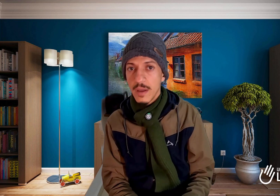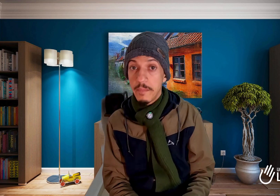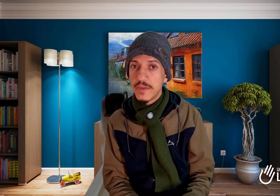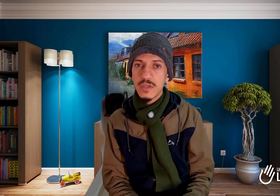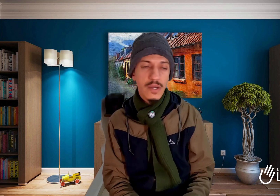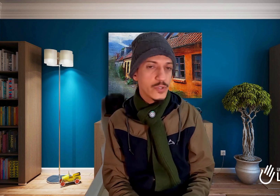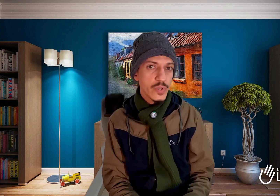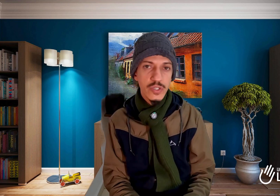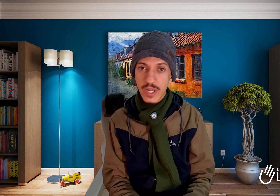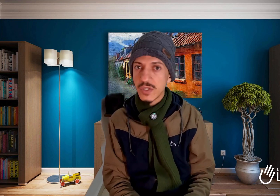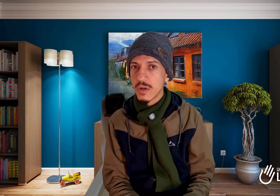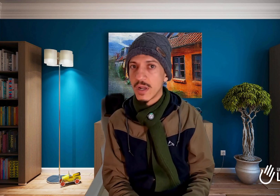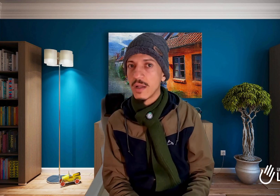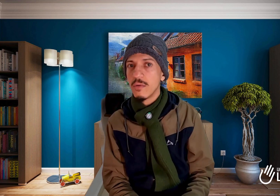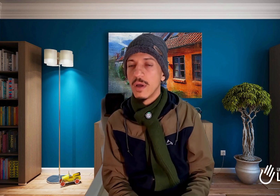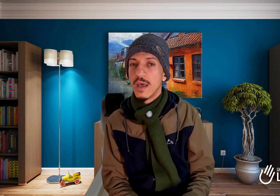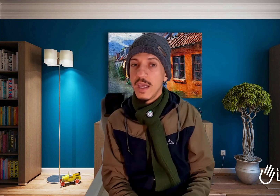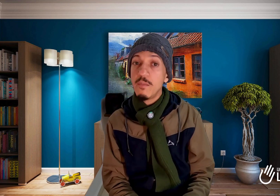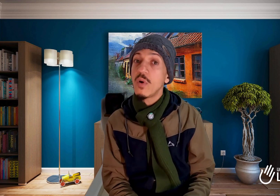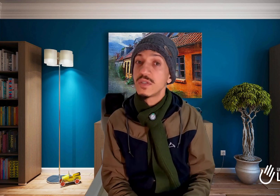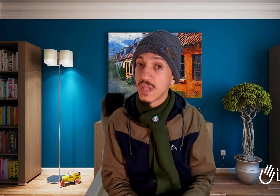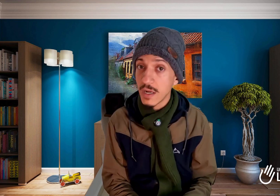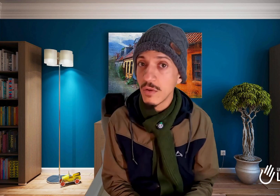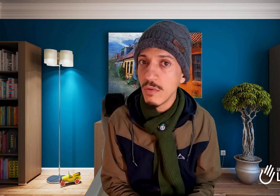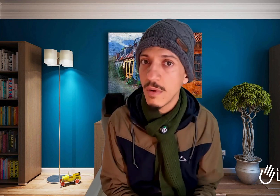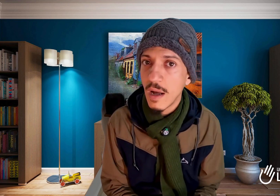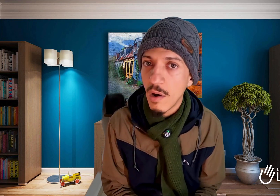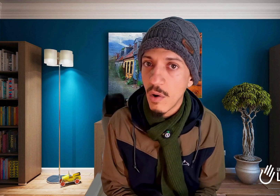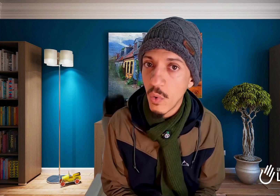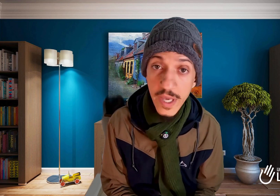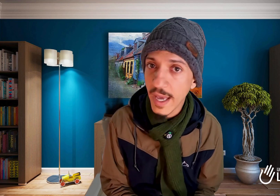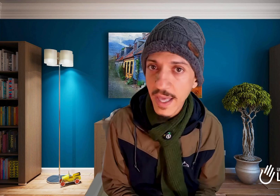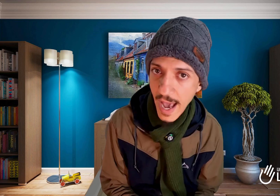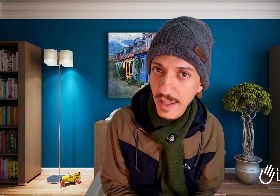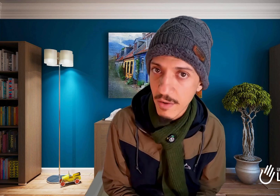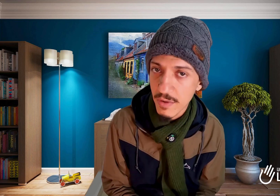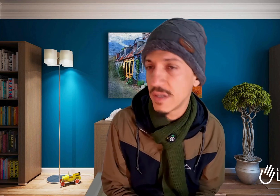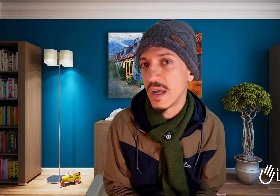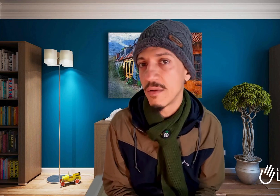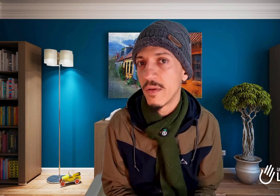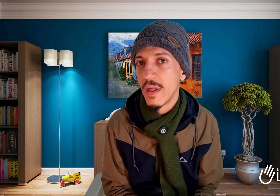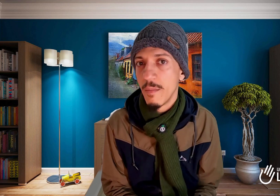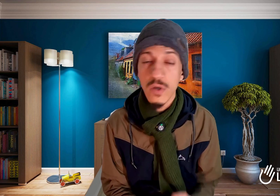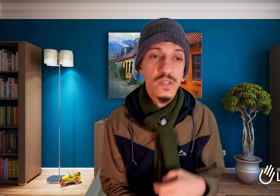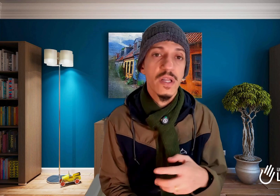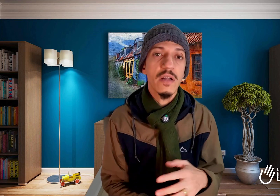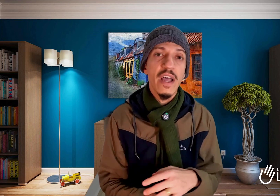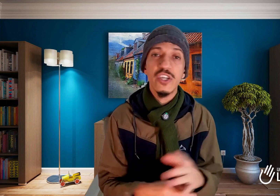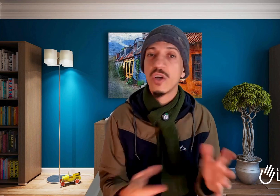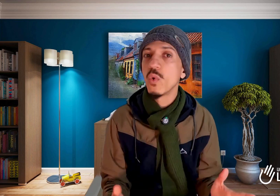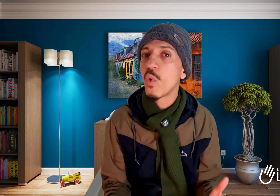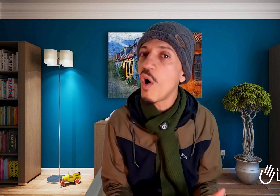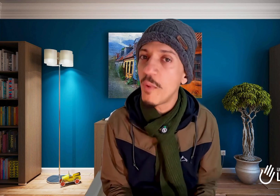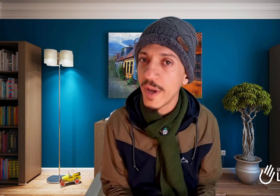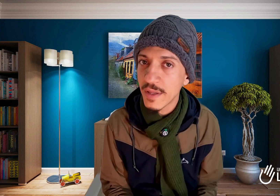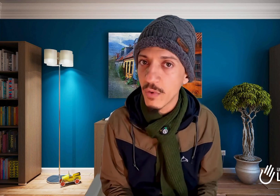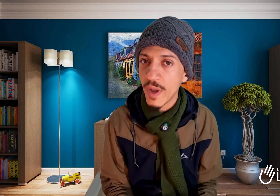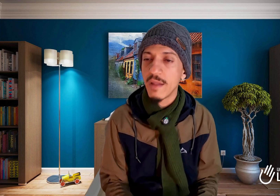pedindo ajuda, direcionando e mostrando o que está acontecendo, mostrando a região do corpo em que está doendo. Então ele